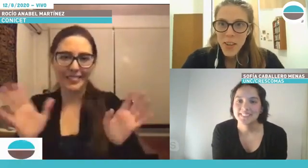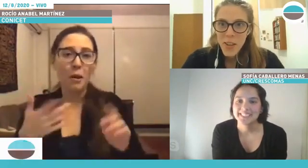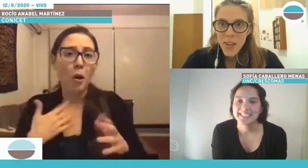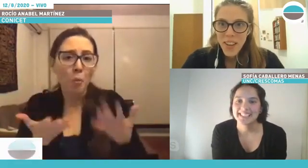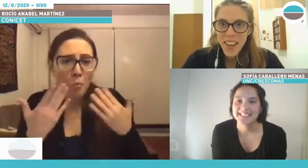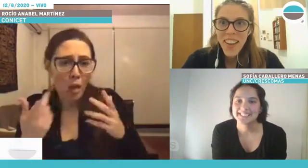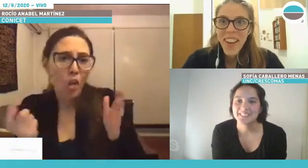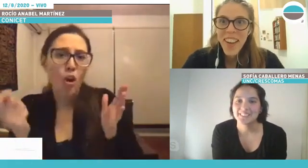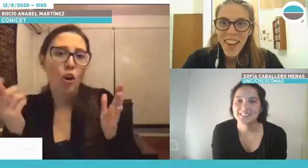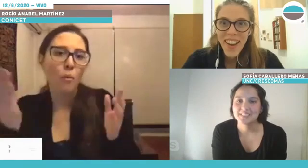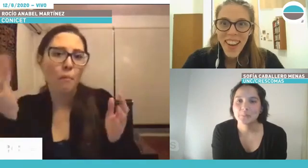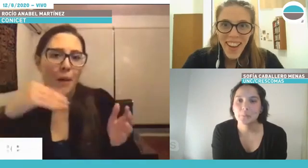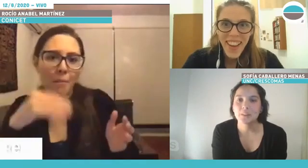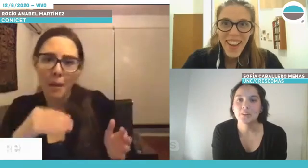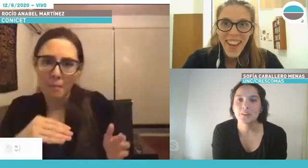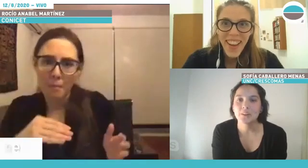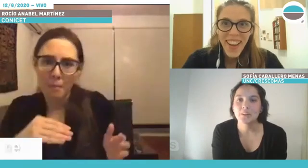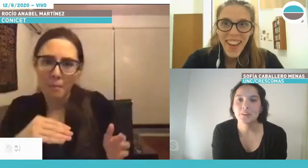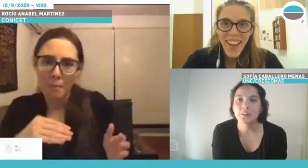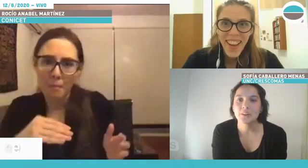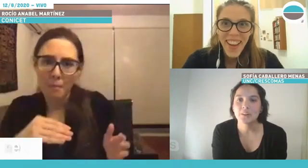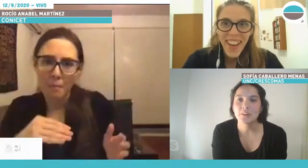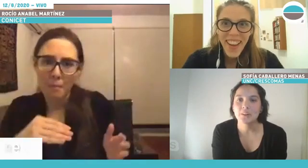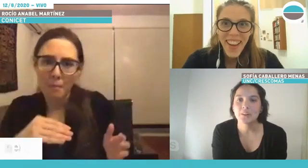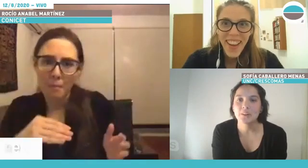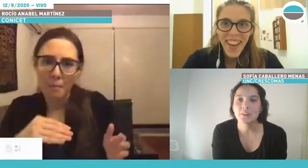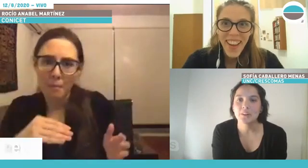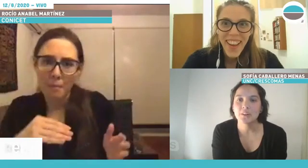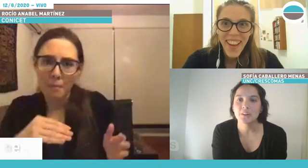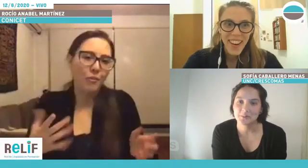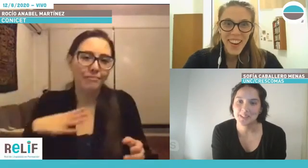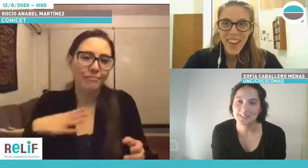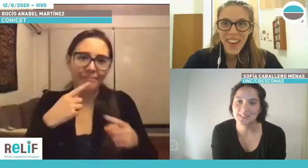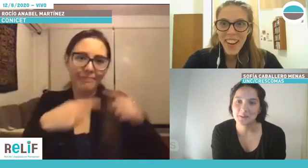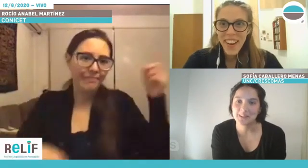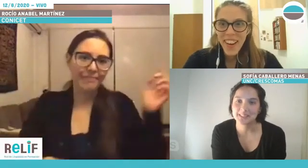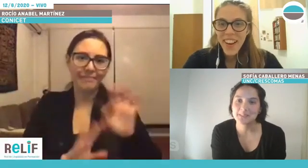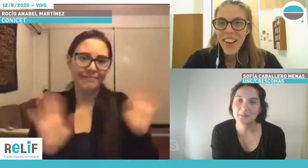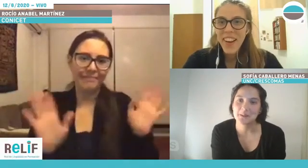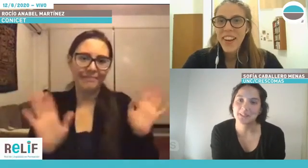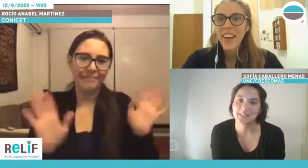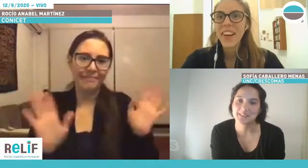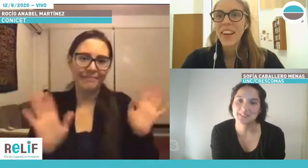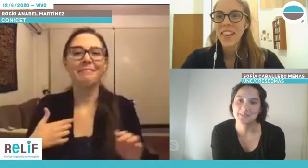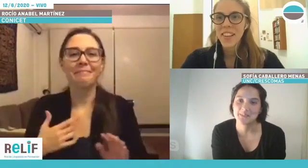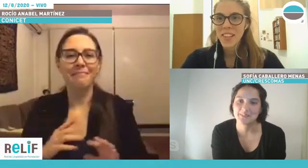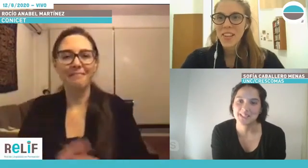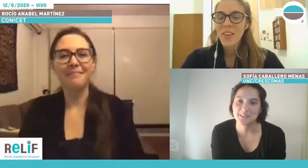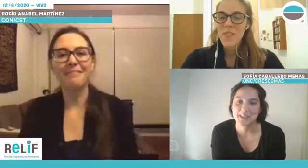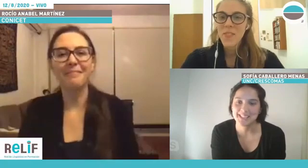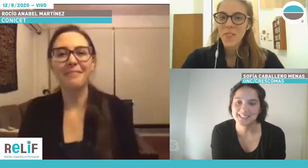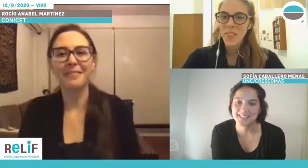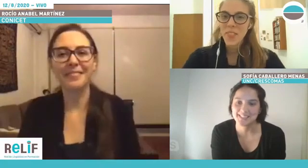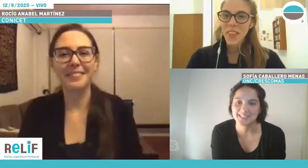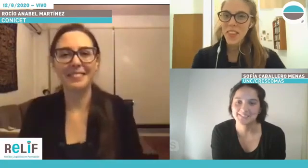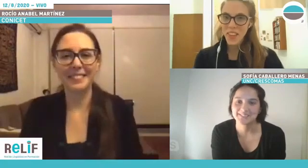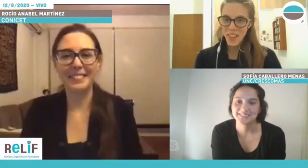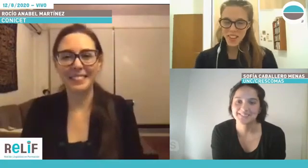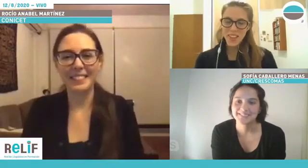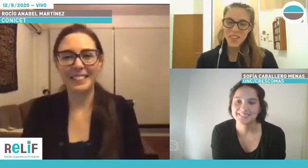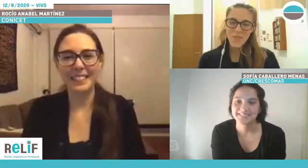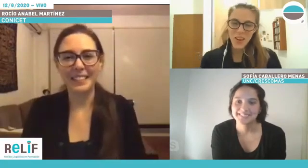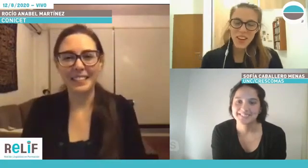Bueno, eso no. Puedo agregar más, seguramente, pero bueno, no sé, va a ser muy